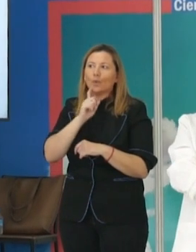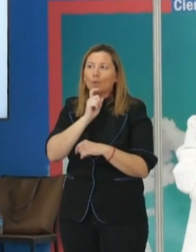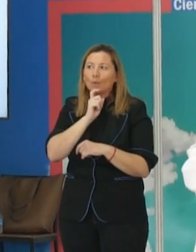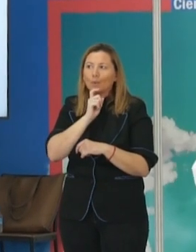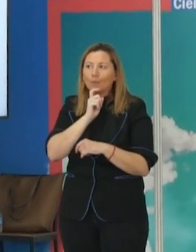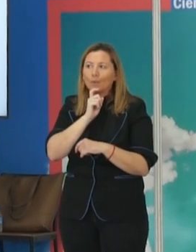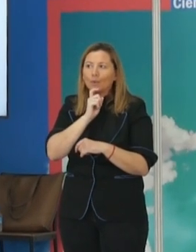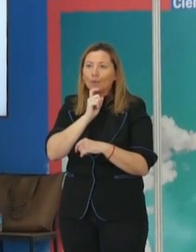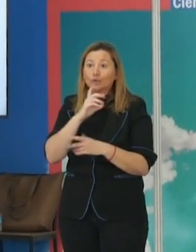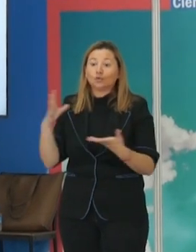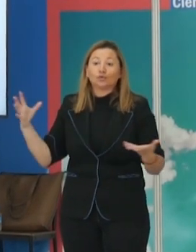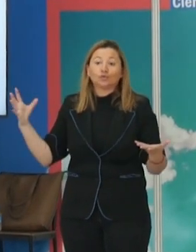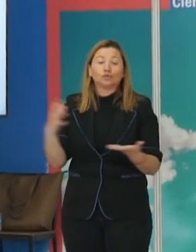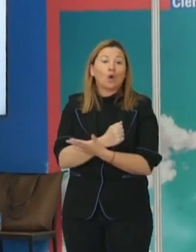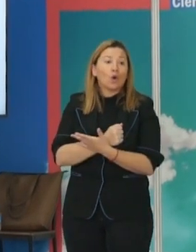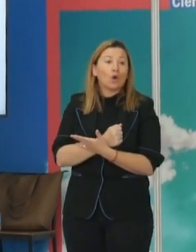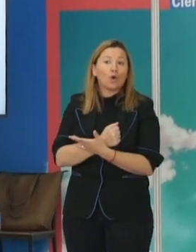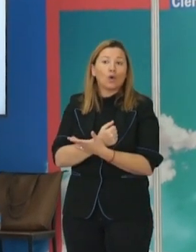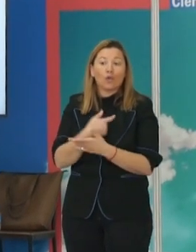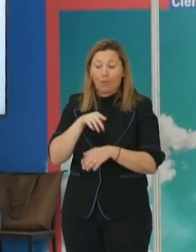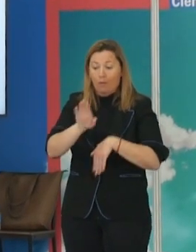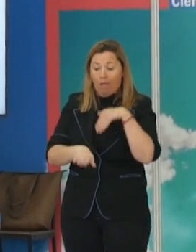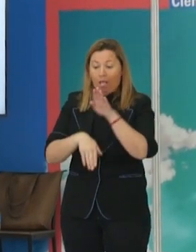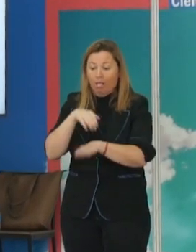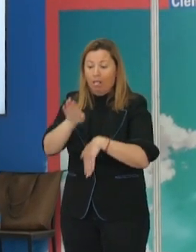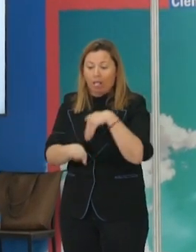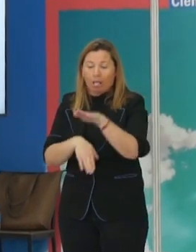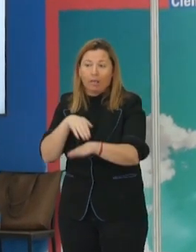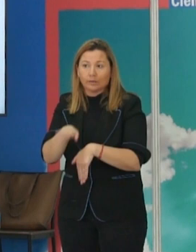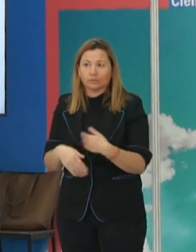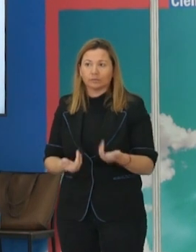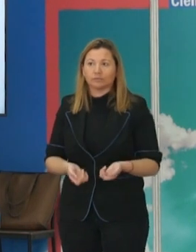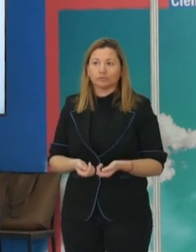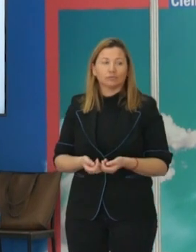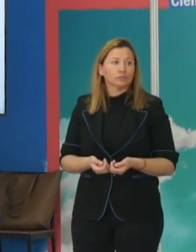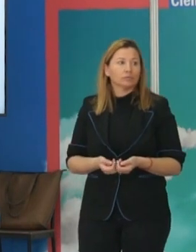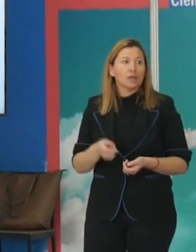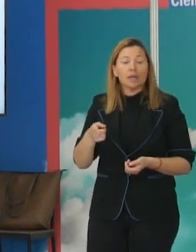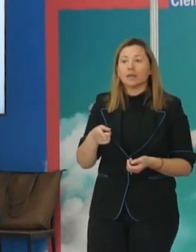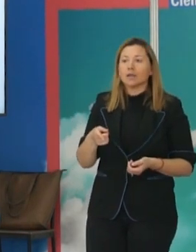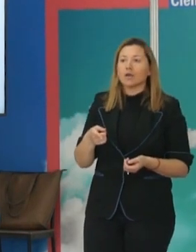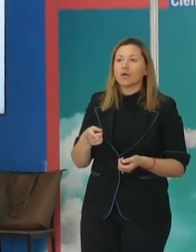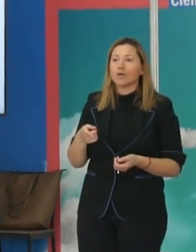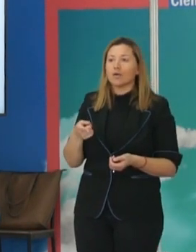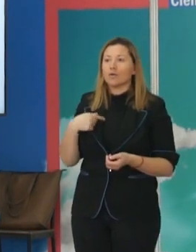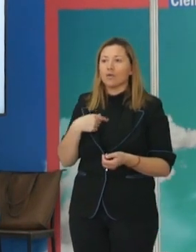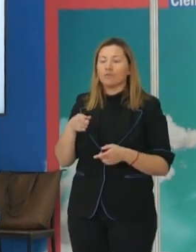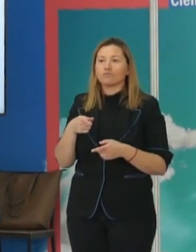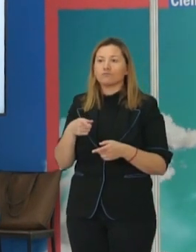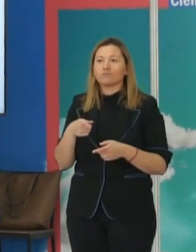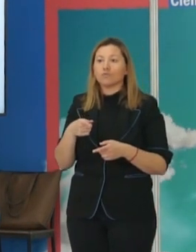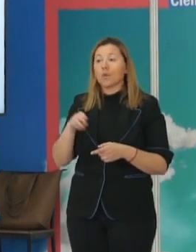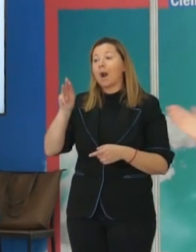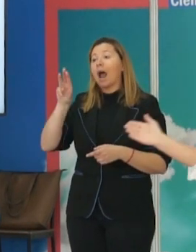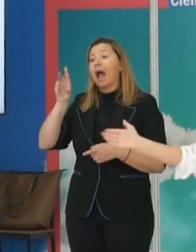Pues como dice, todo se demuestra andando, ¿no? Pues andando. Allá que hicieron una expedición, unos se fueron para